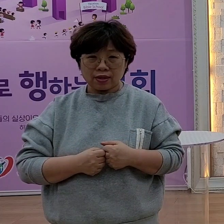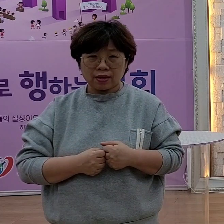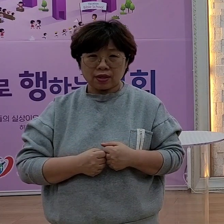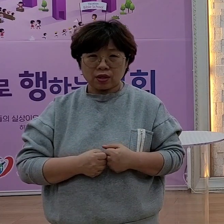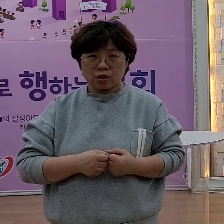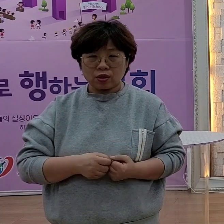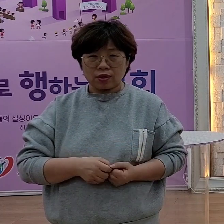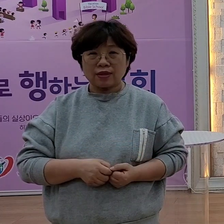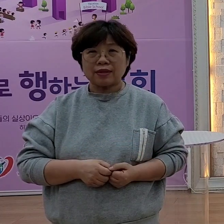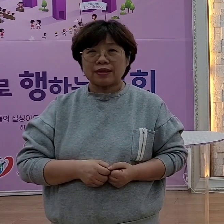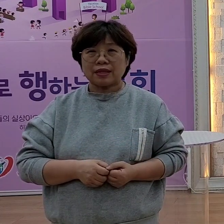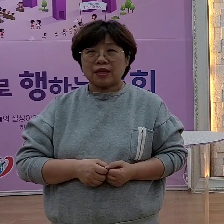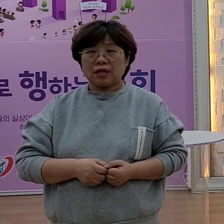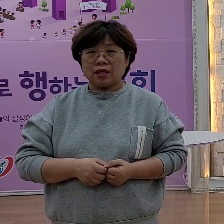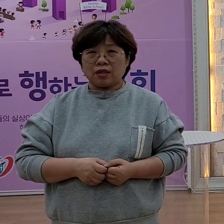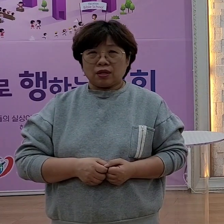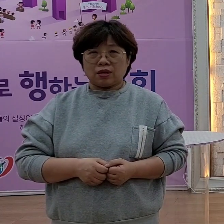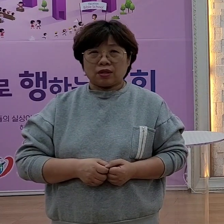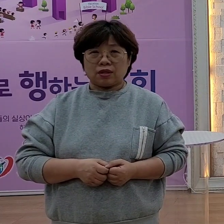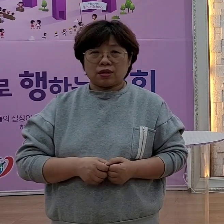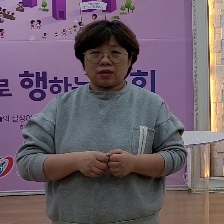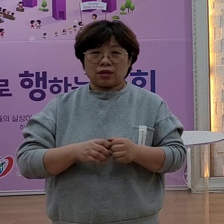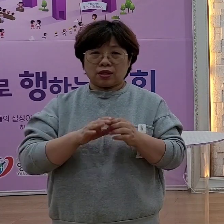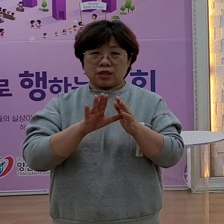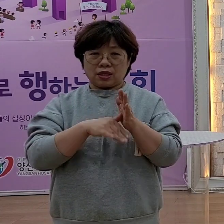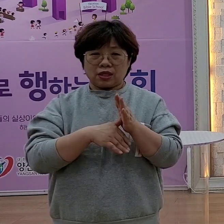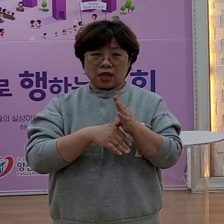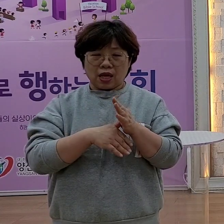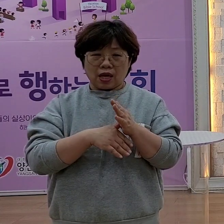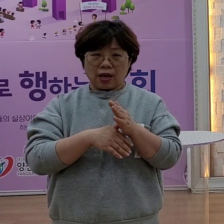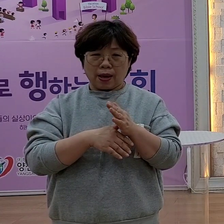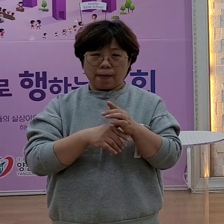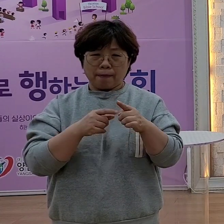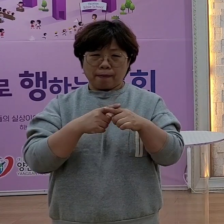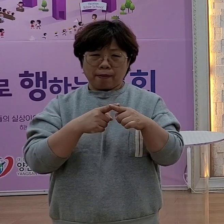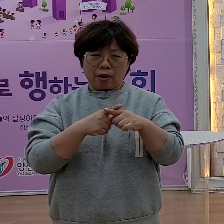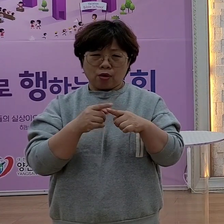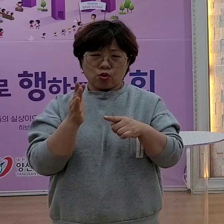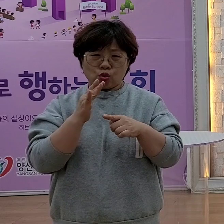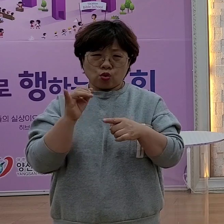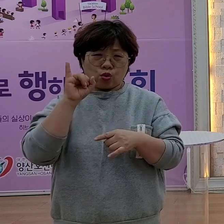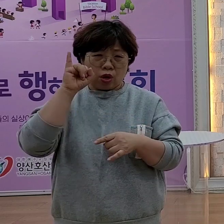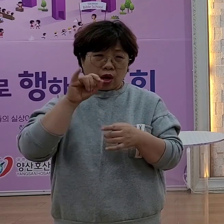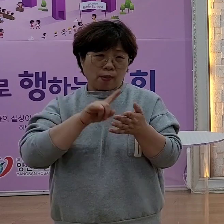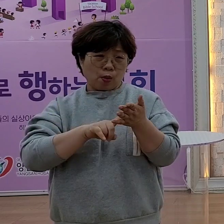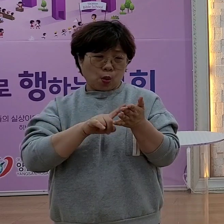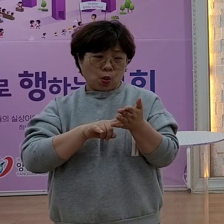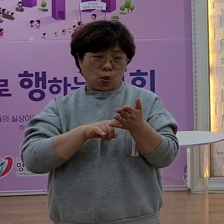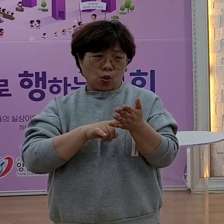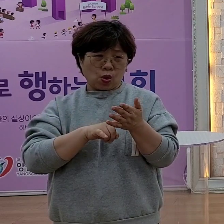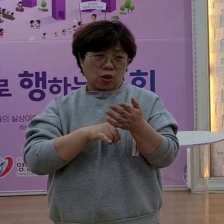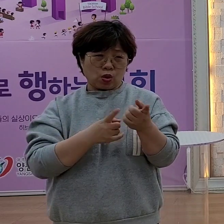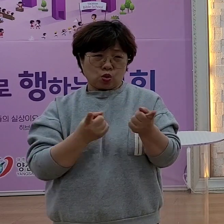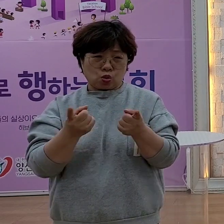엘리트 시대의 반 이상이 이 애플이 좌우하고 있다는. 미국은 70%